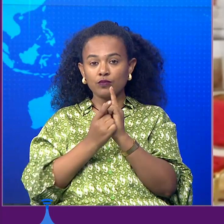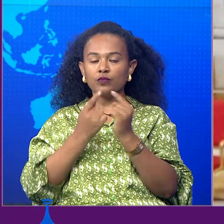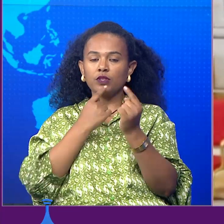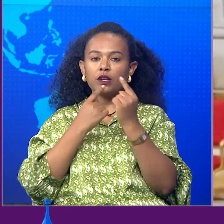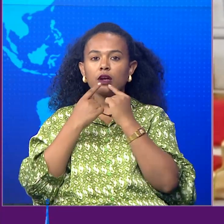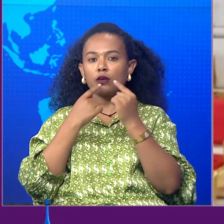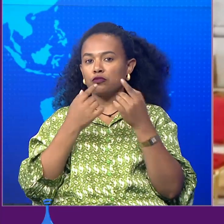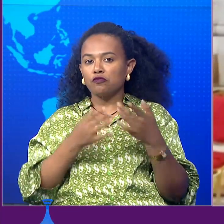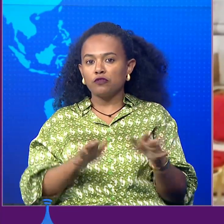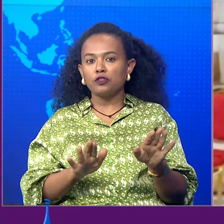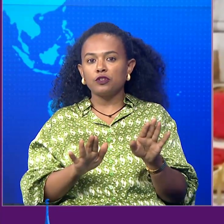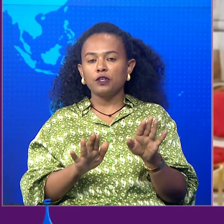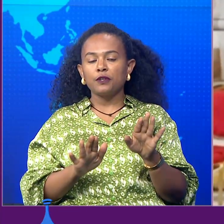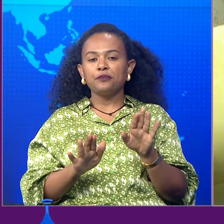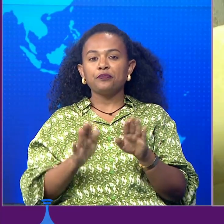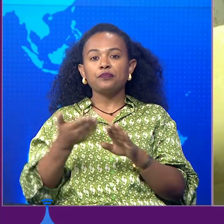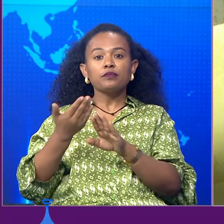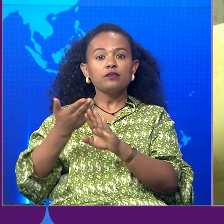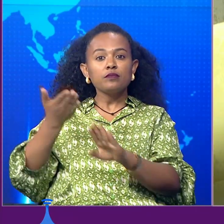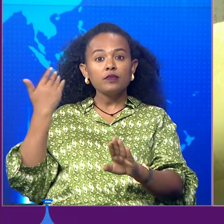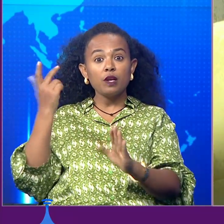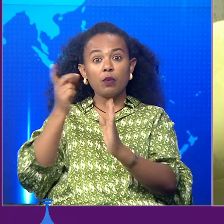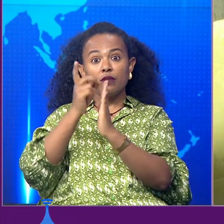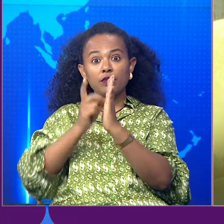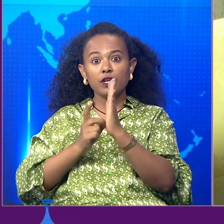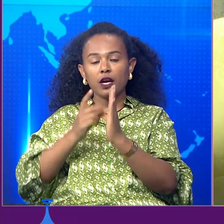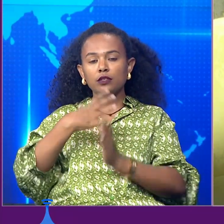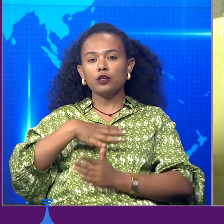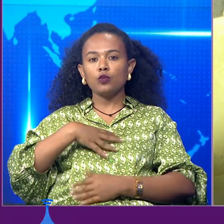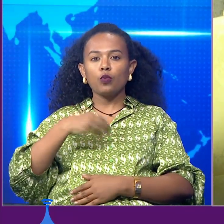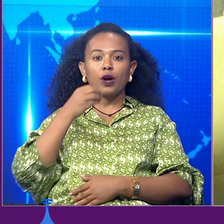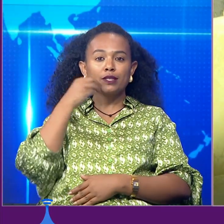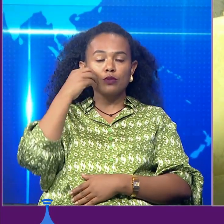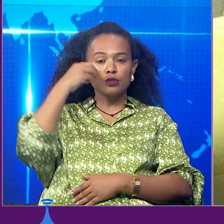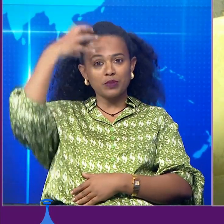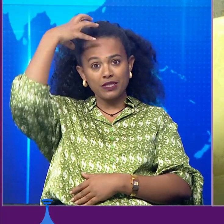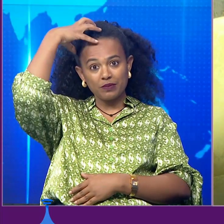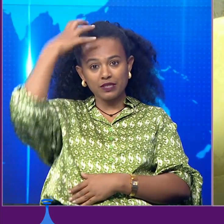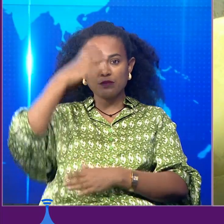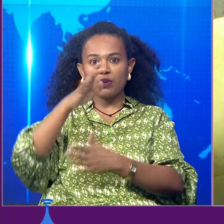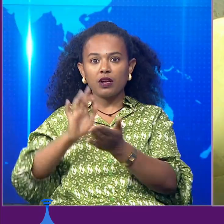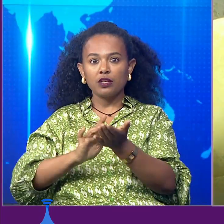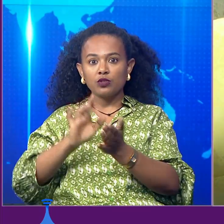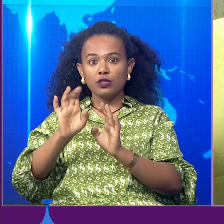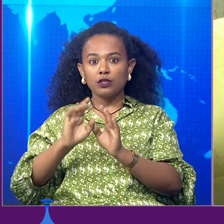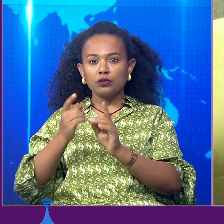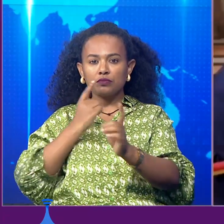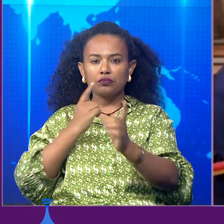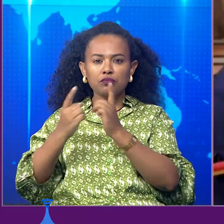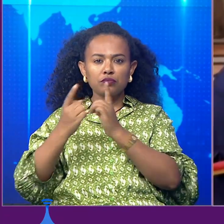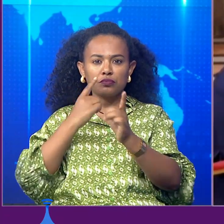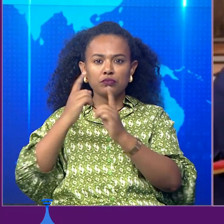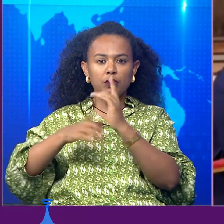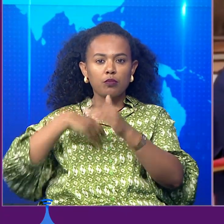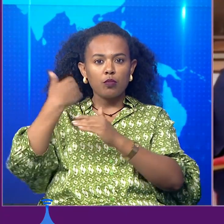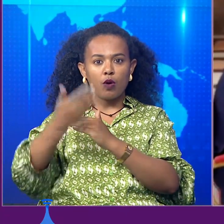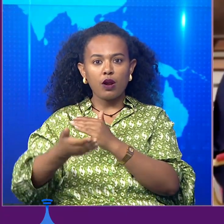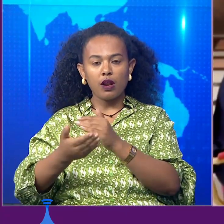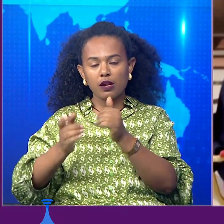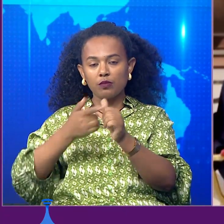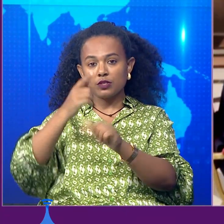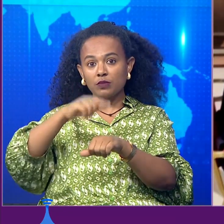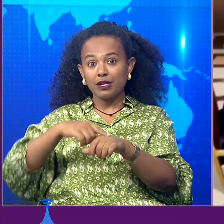ነበረ። ባለፈው የካቲት ወር በዋይት ሃውስ ቤተ መንግሥት በመካከላቸው ከተካሄደው ሰጣ ገባ በኋላ ለመጀመሪያ